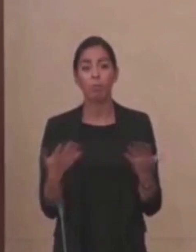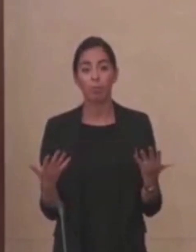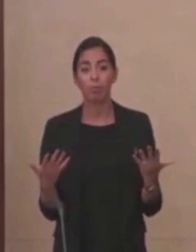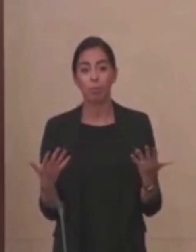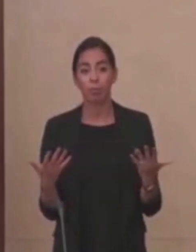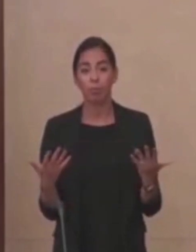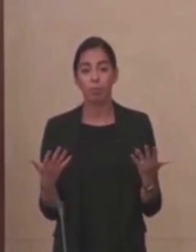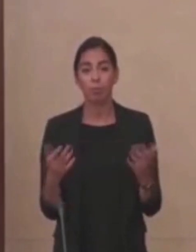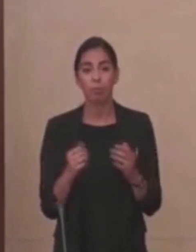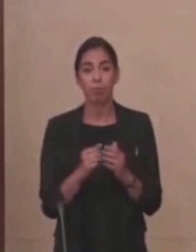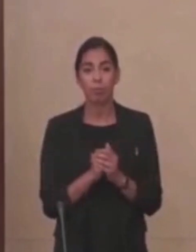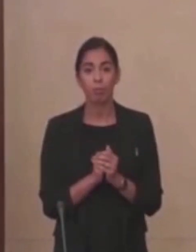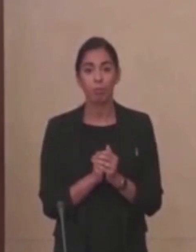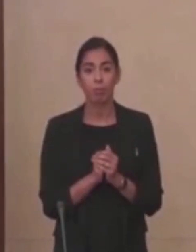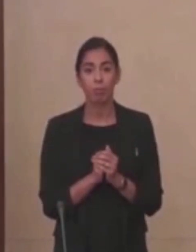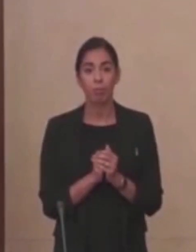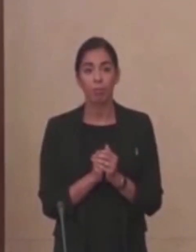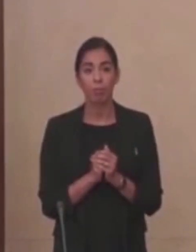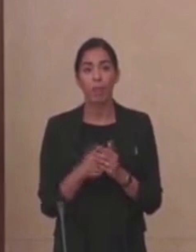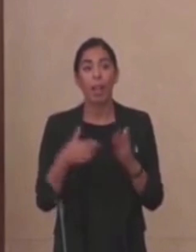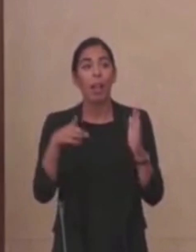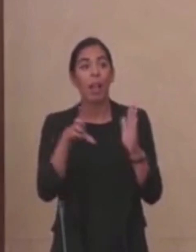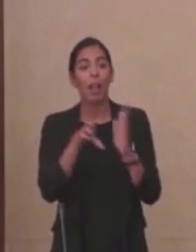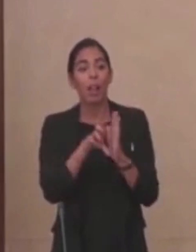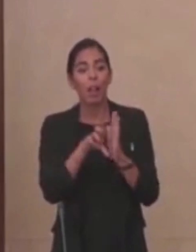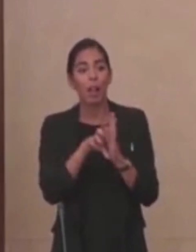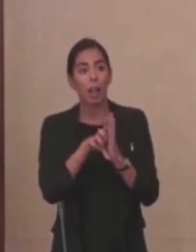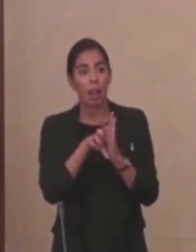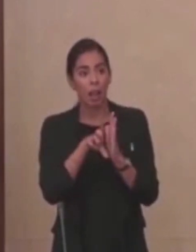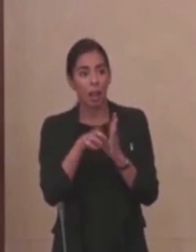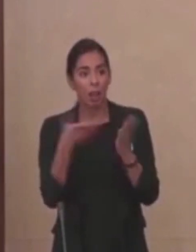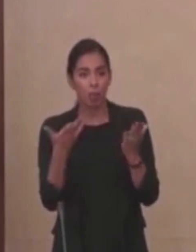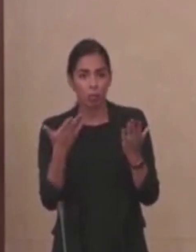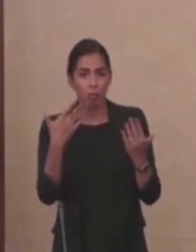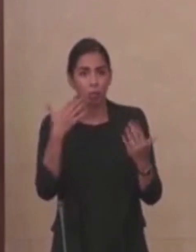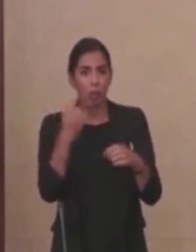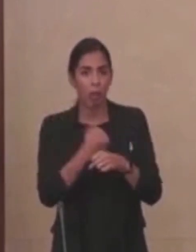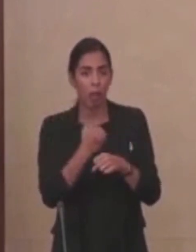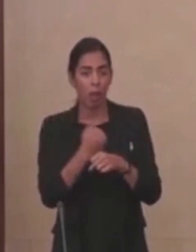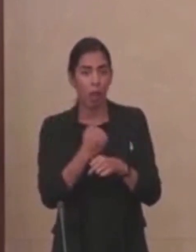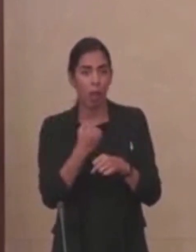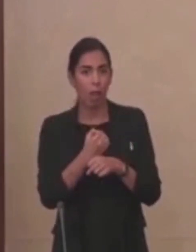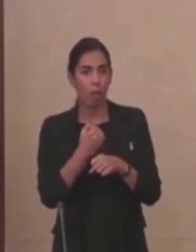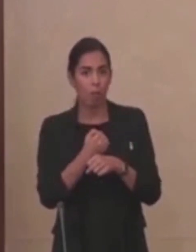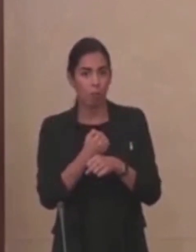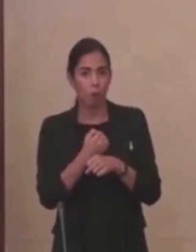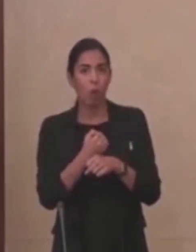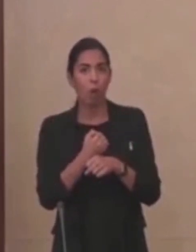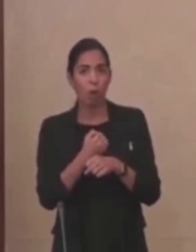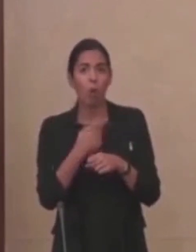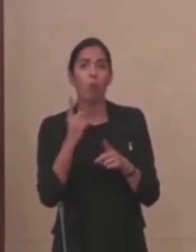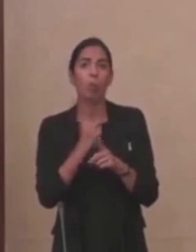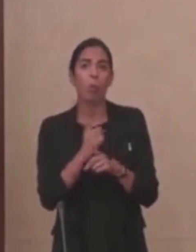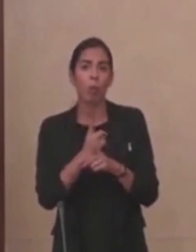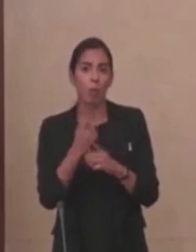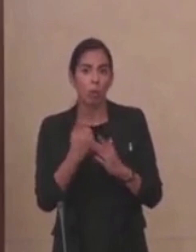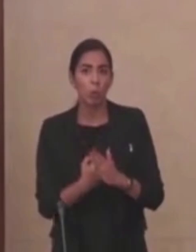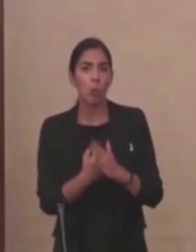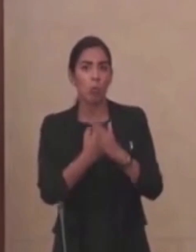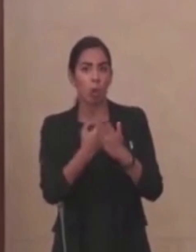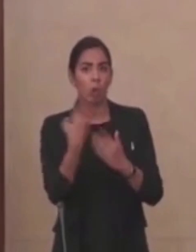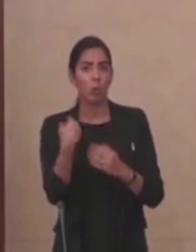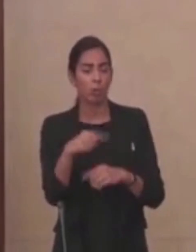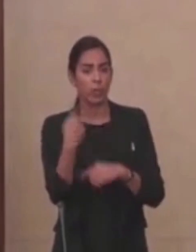Le travail d'un décideur politique a été de soutenir